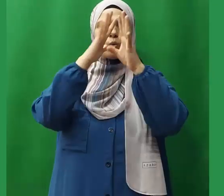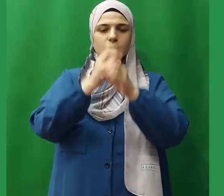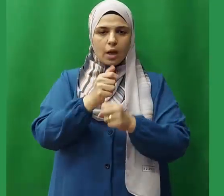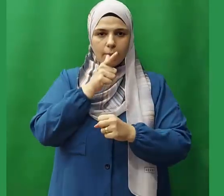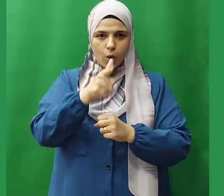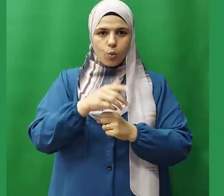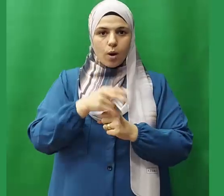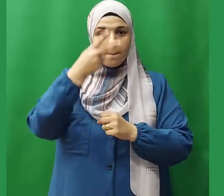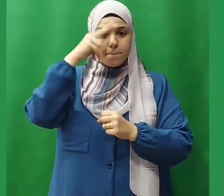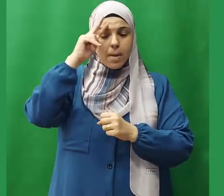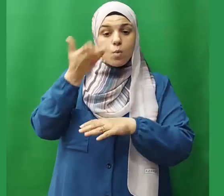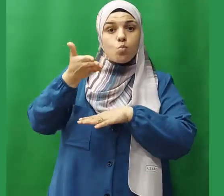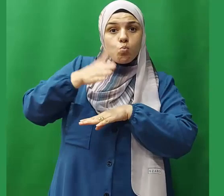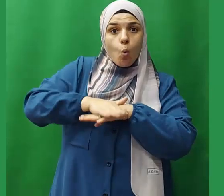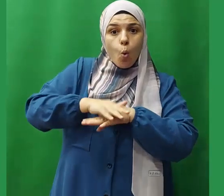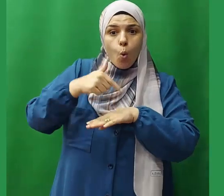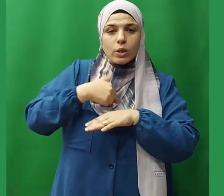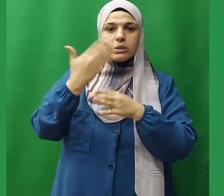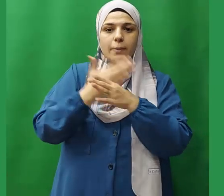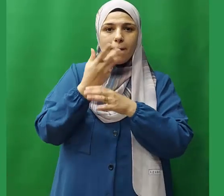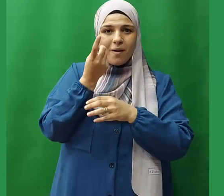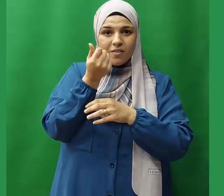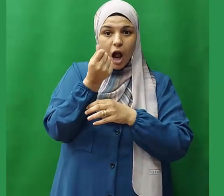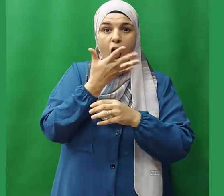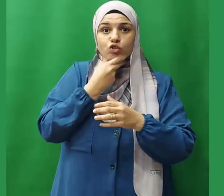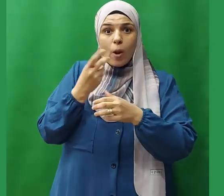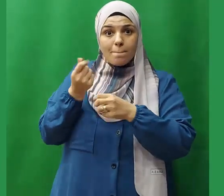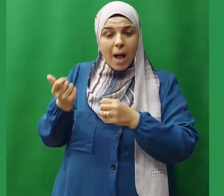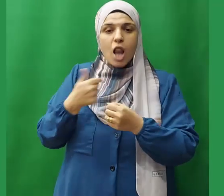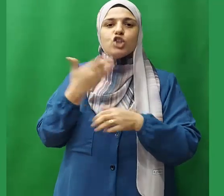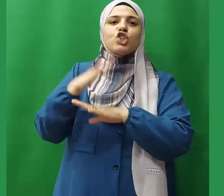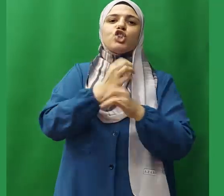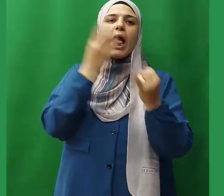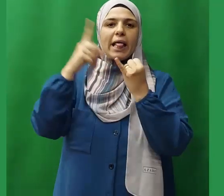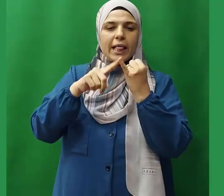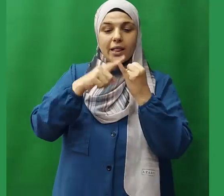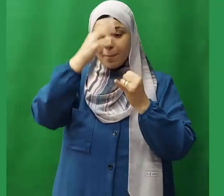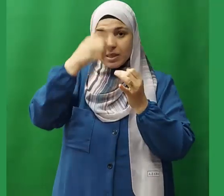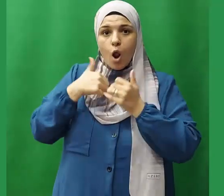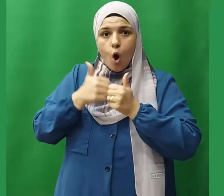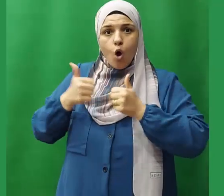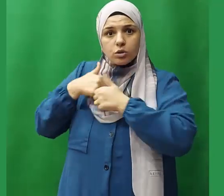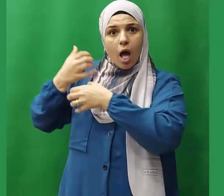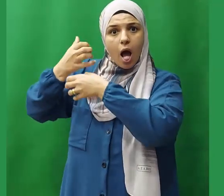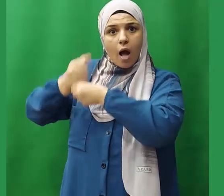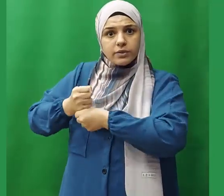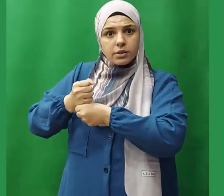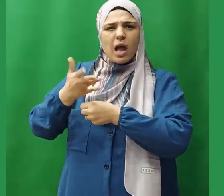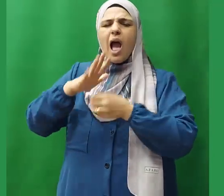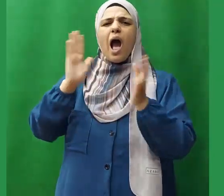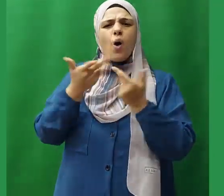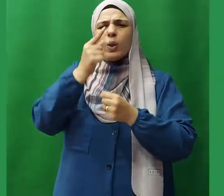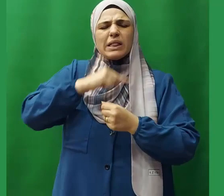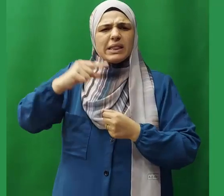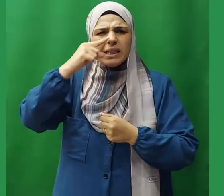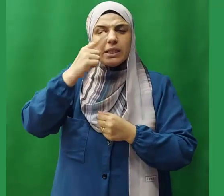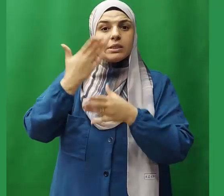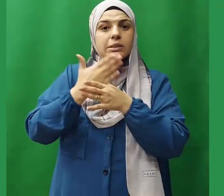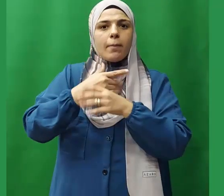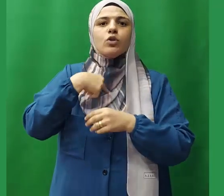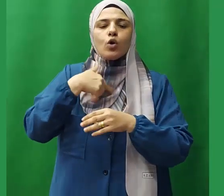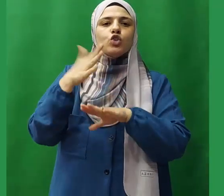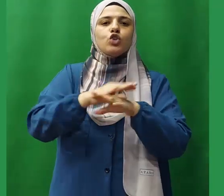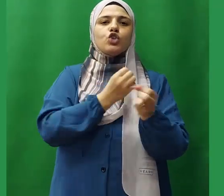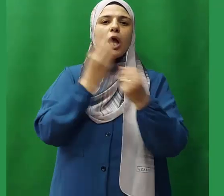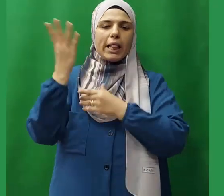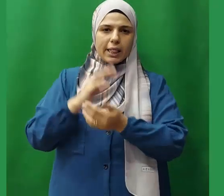وسلم من قتل دون ماله فهو شهيد ومن قتل دون اهله او دون دمه او دون دينه